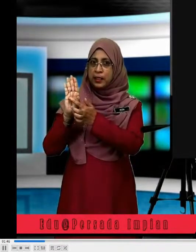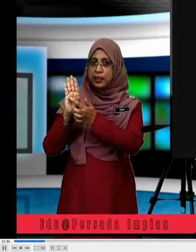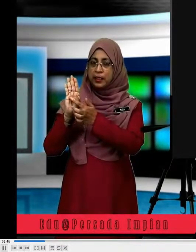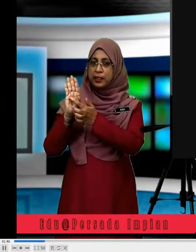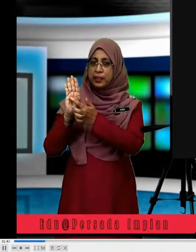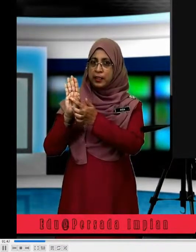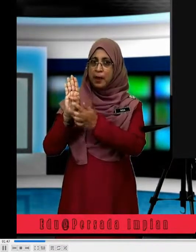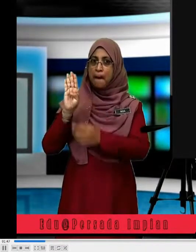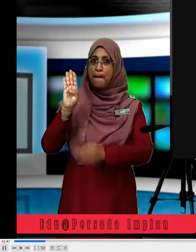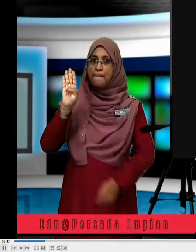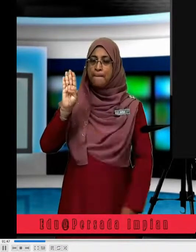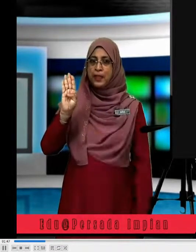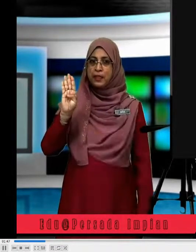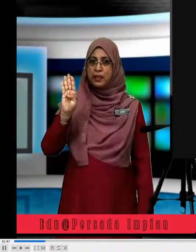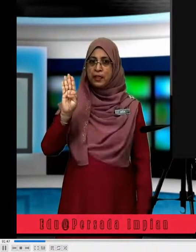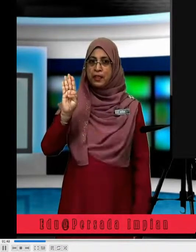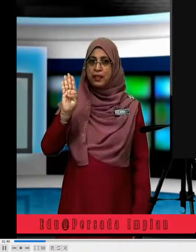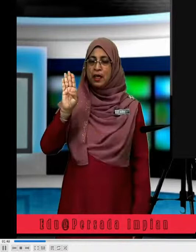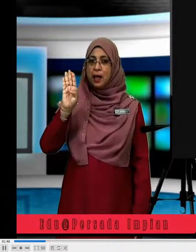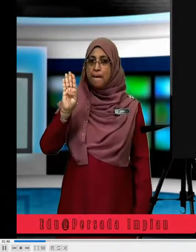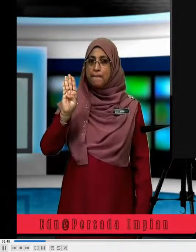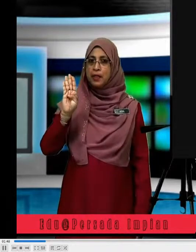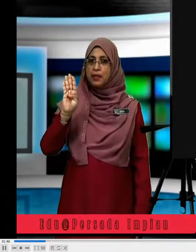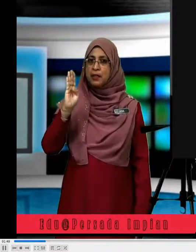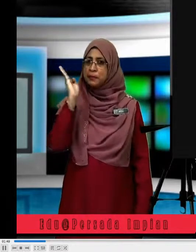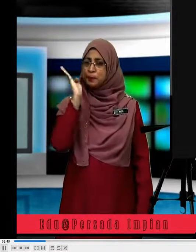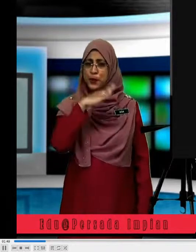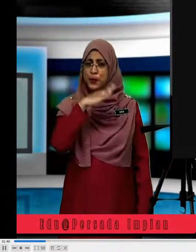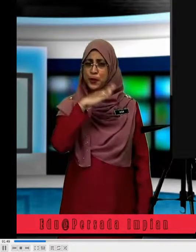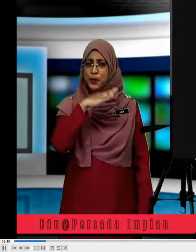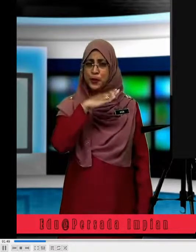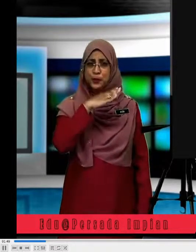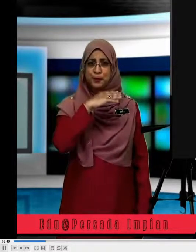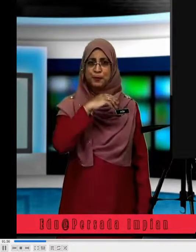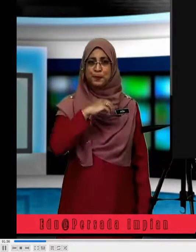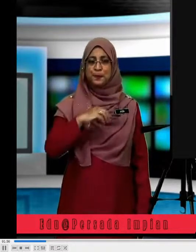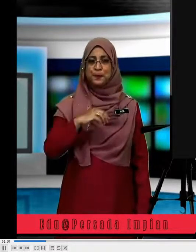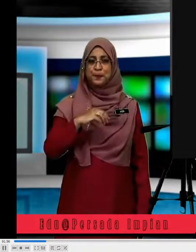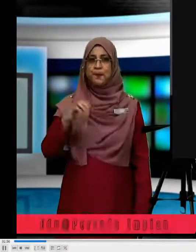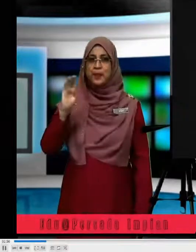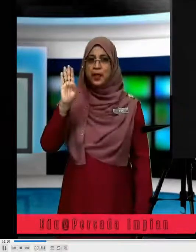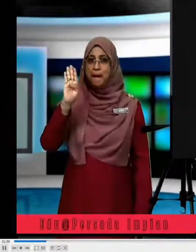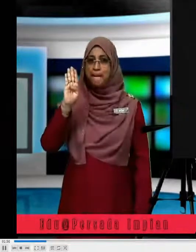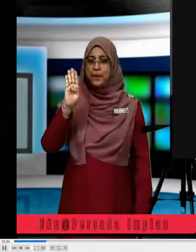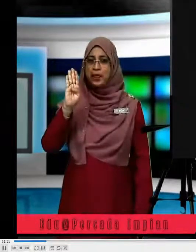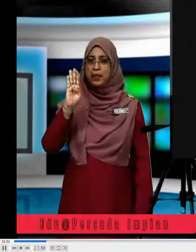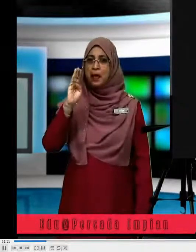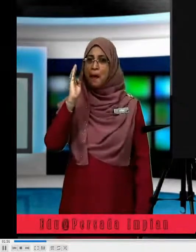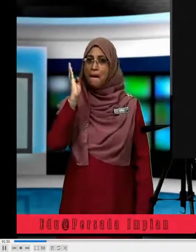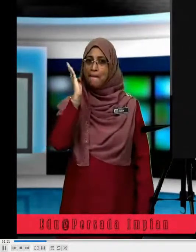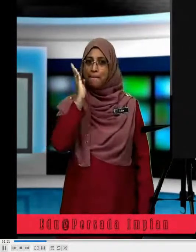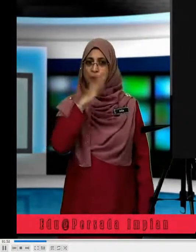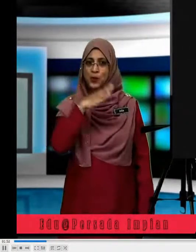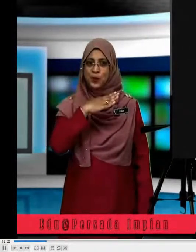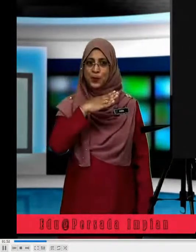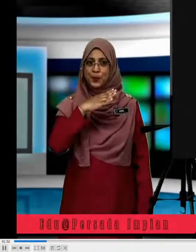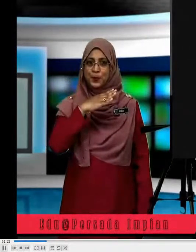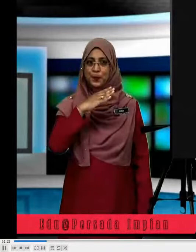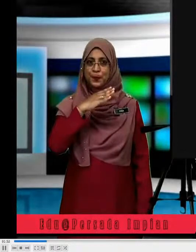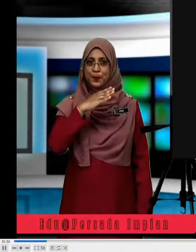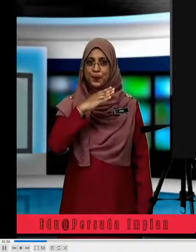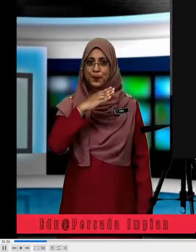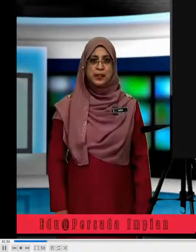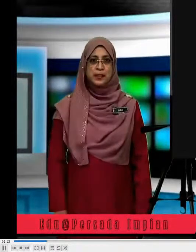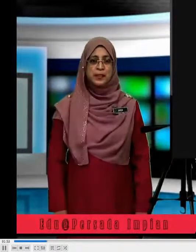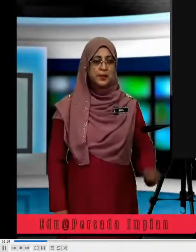tengah Pi Bi busuk by book sub seterusnya